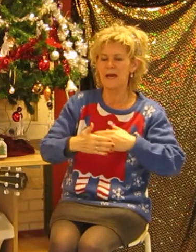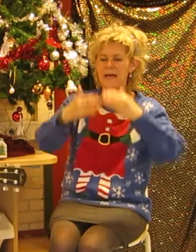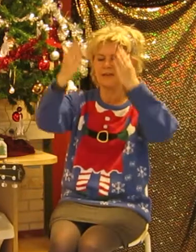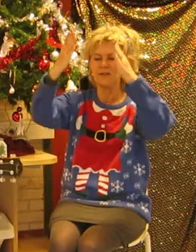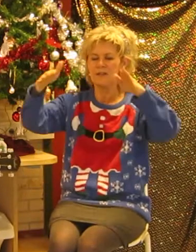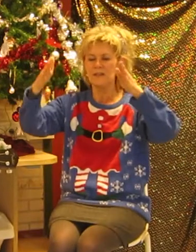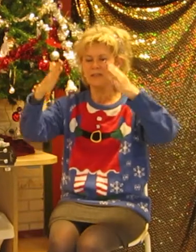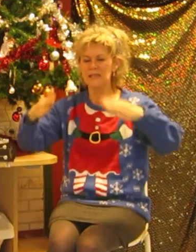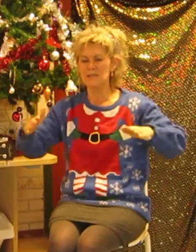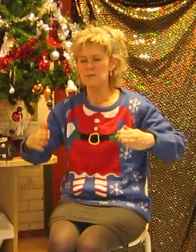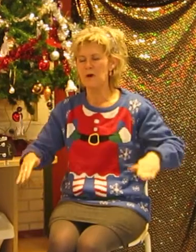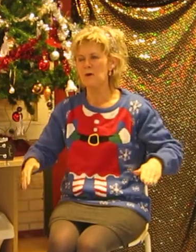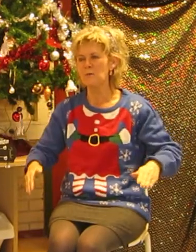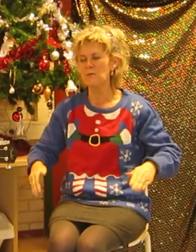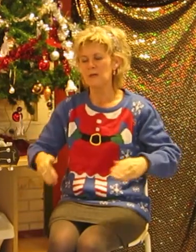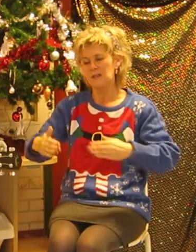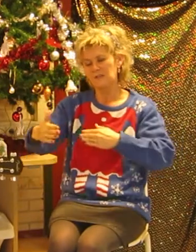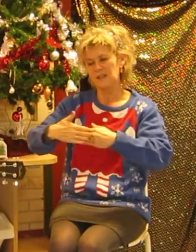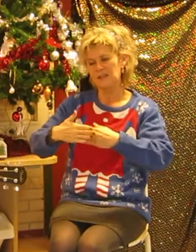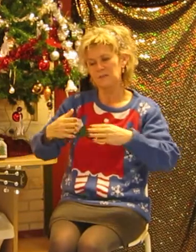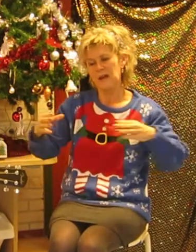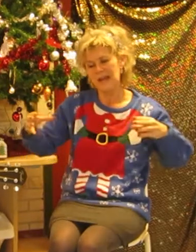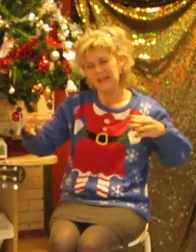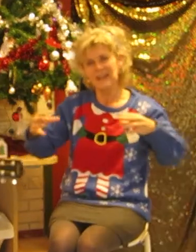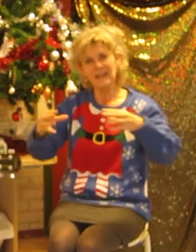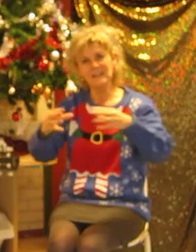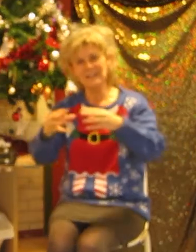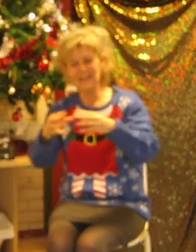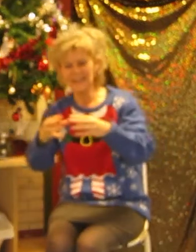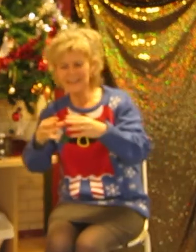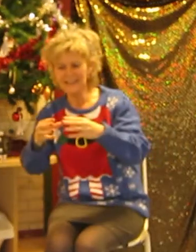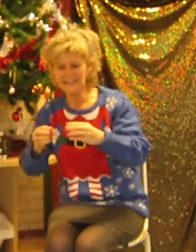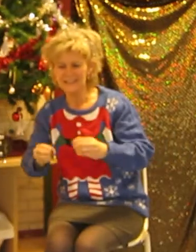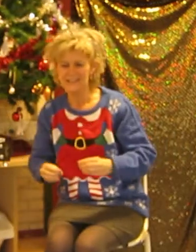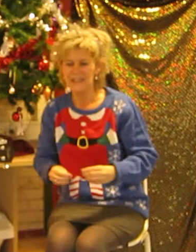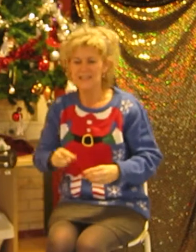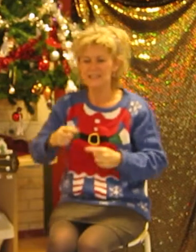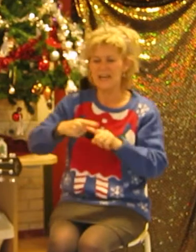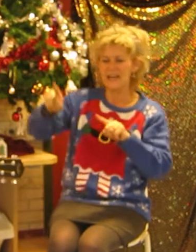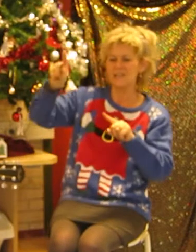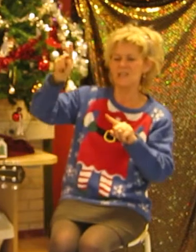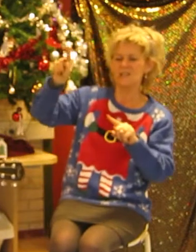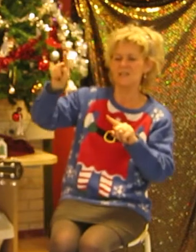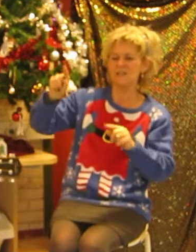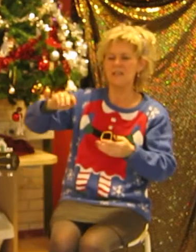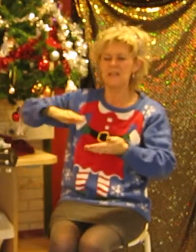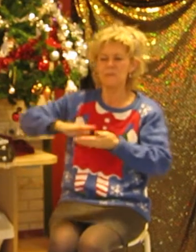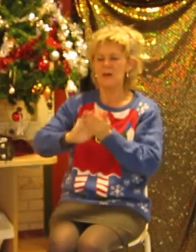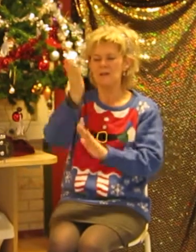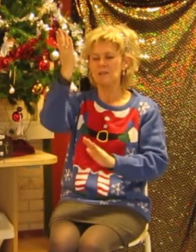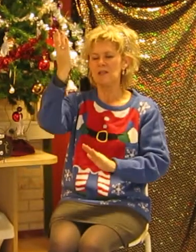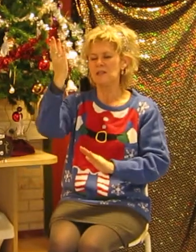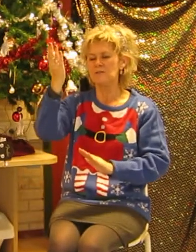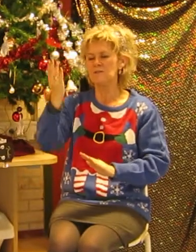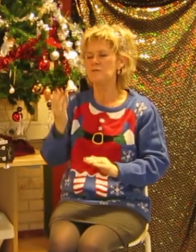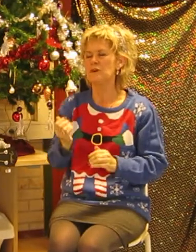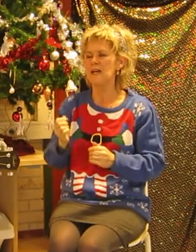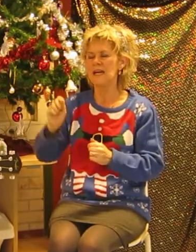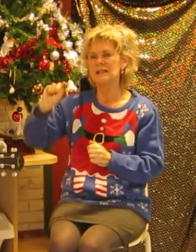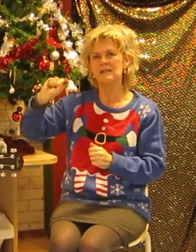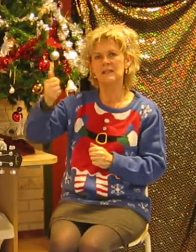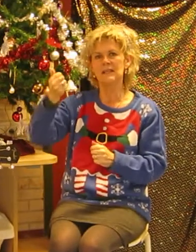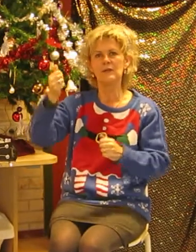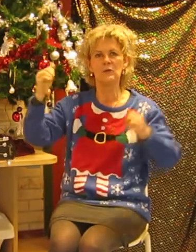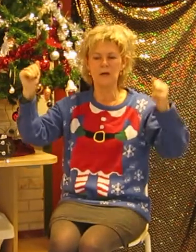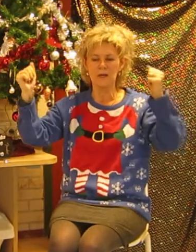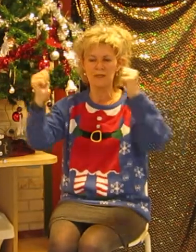Dicht bij de kerstboom, dicht bij elkaar. Kaarsen die branden voor